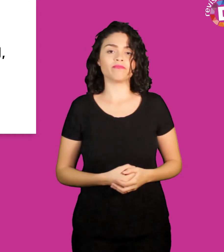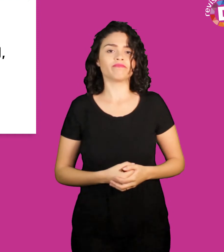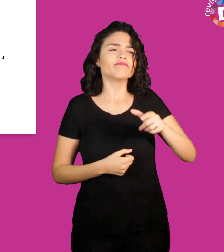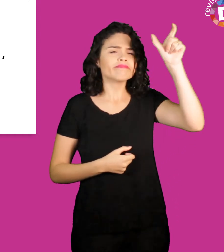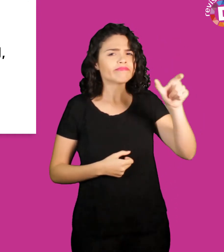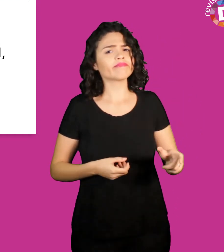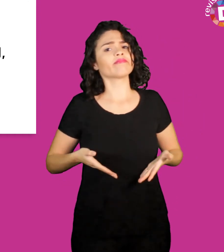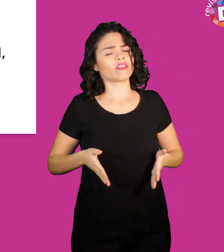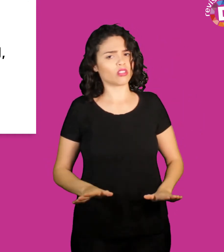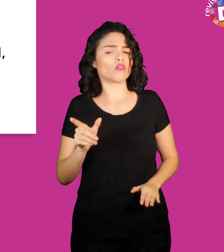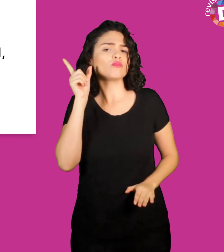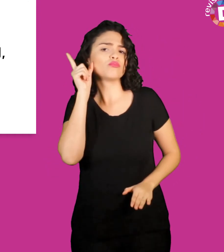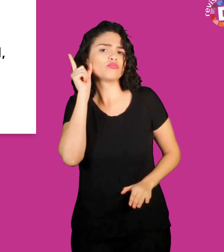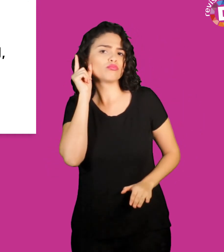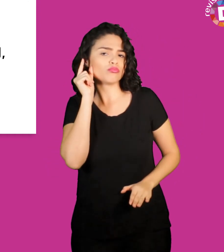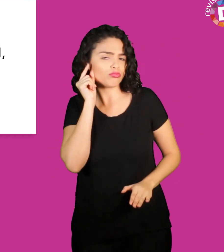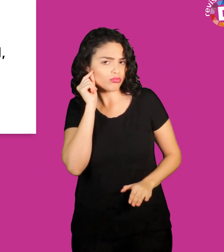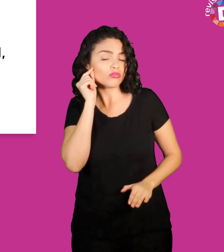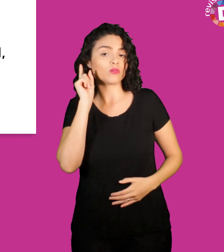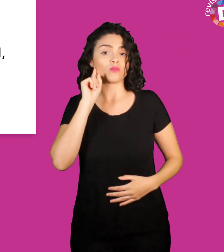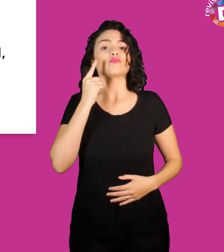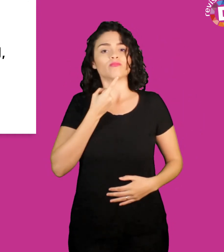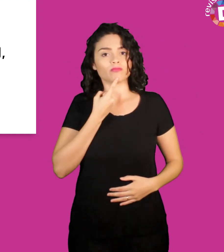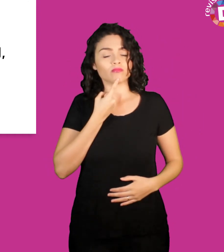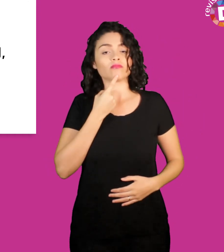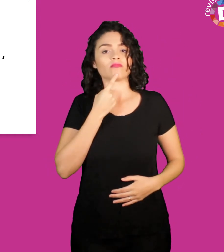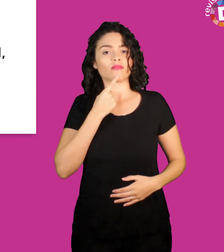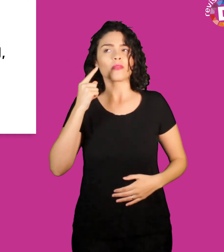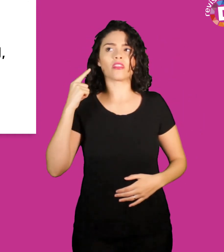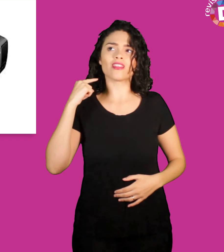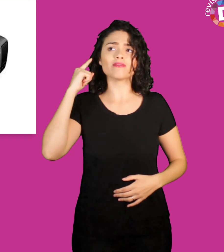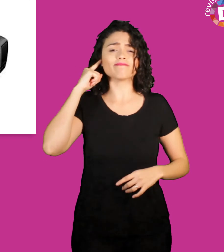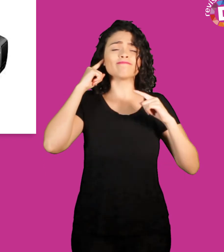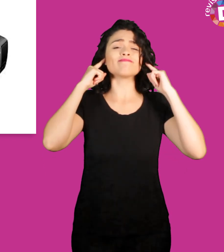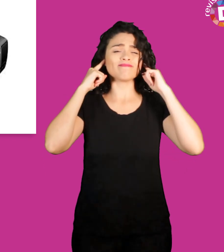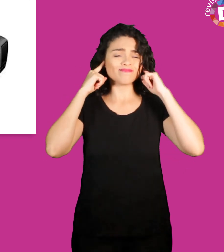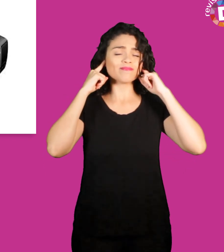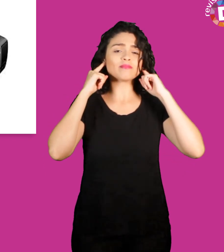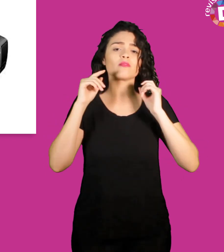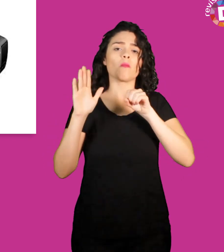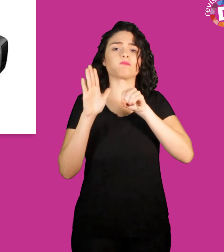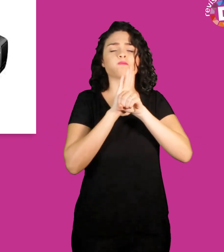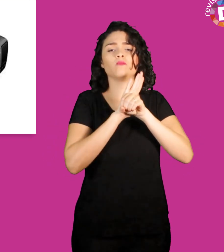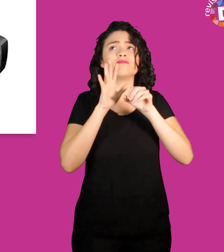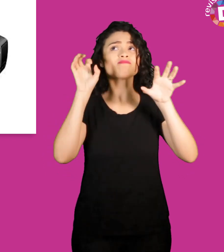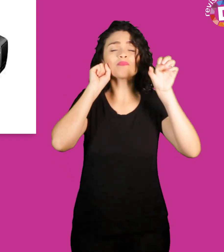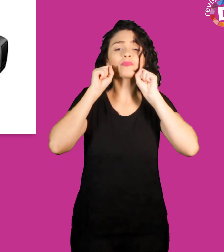com perda auditiva do lado esquerdo e com o canal auditivo dos dois ouvidos fechado já